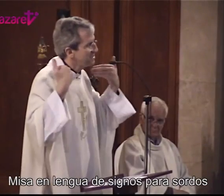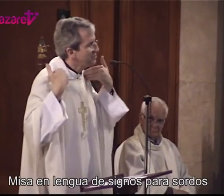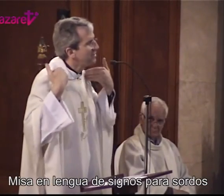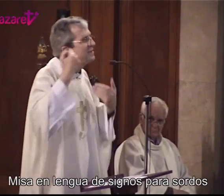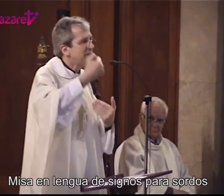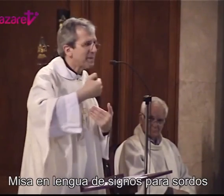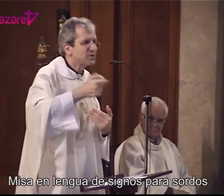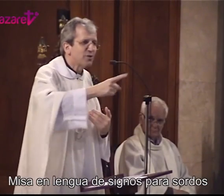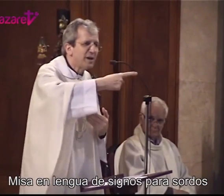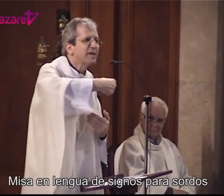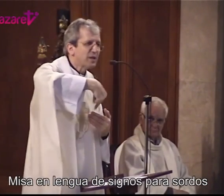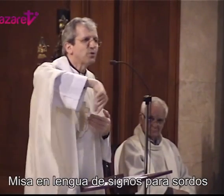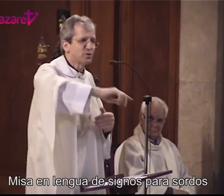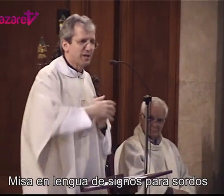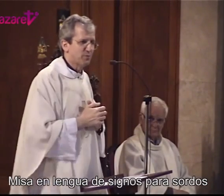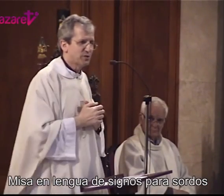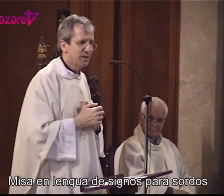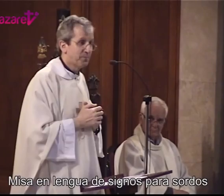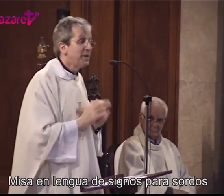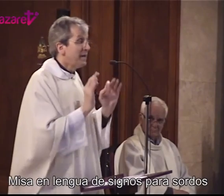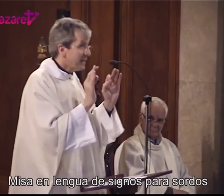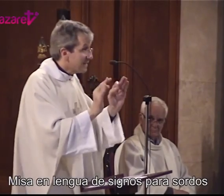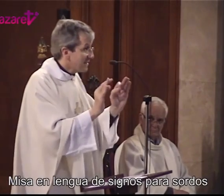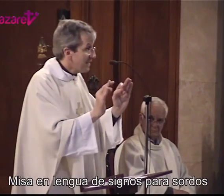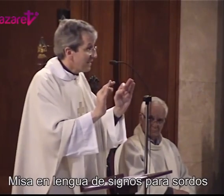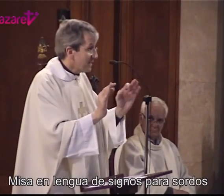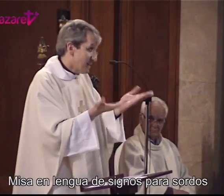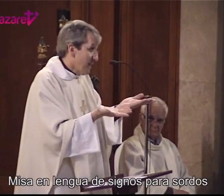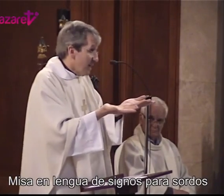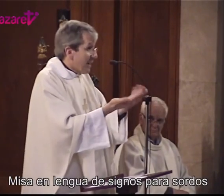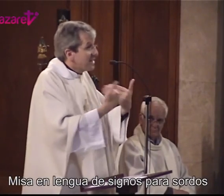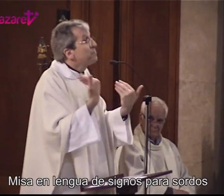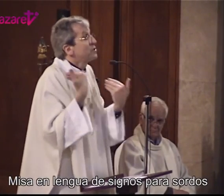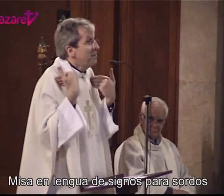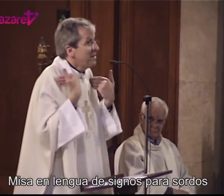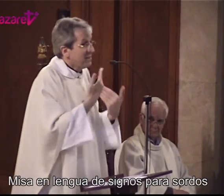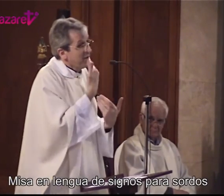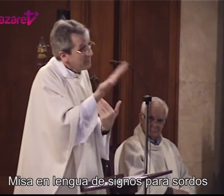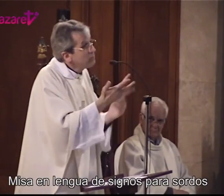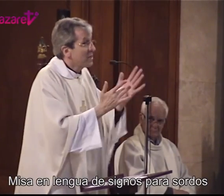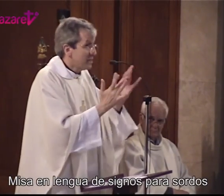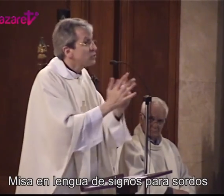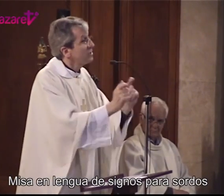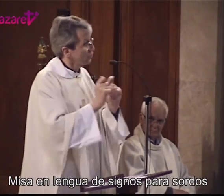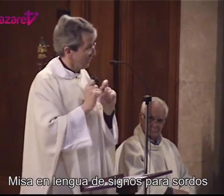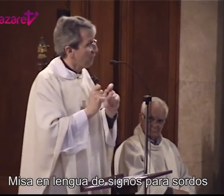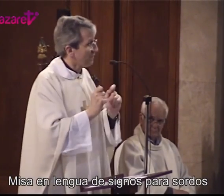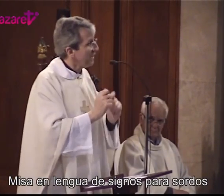misión de pastor que todos tenemos. Y esa es la responsabilidad que le pedimos a Jesús que nos dé fuerza